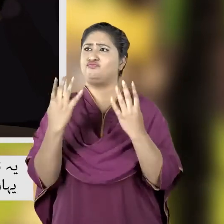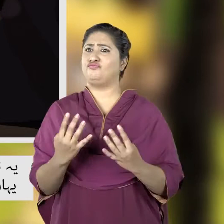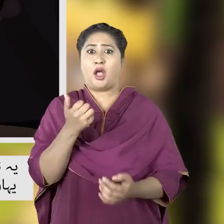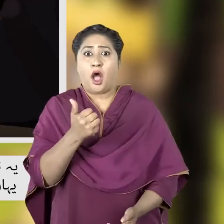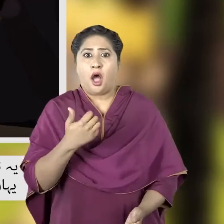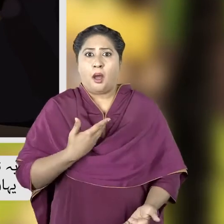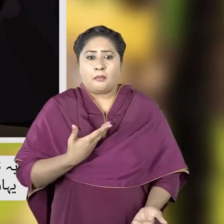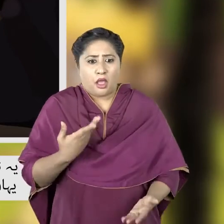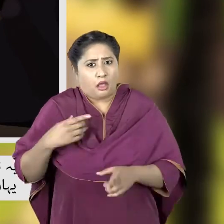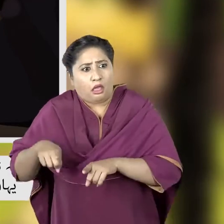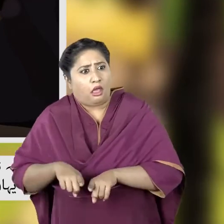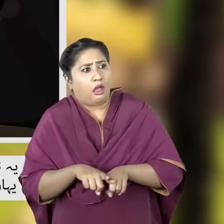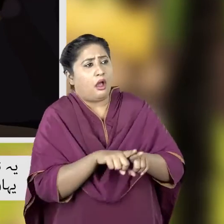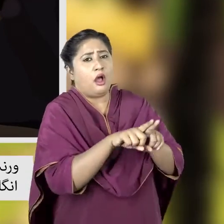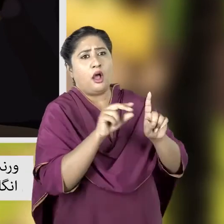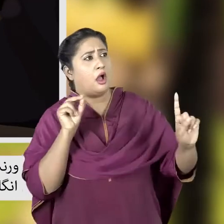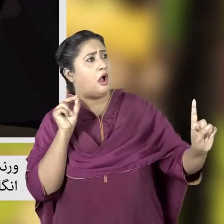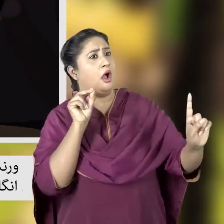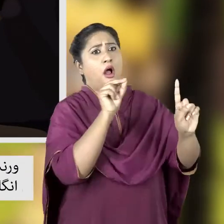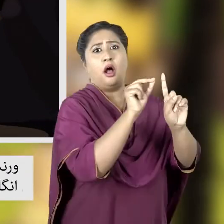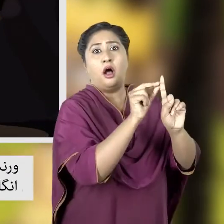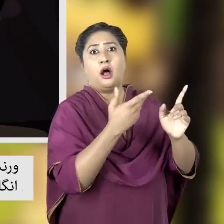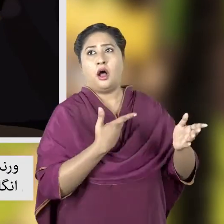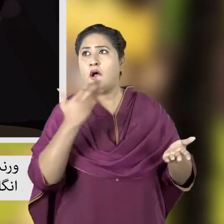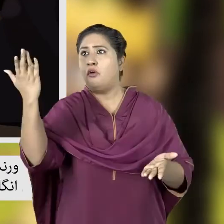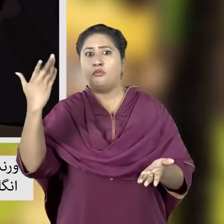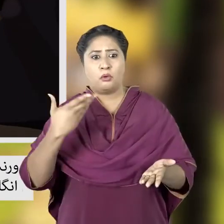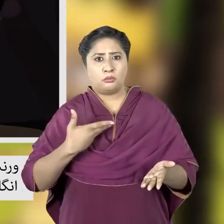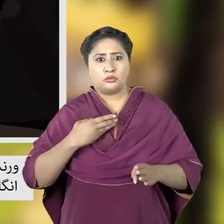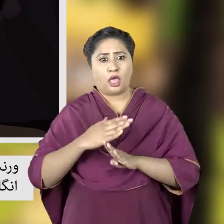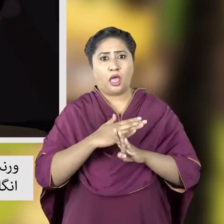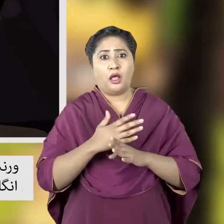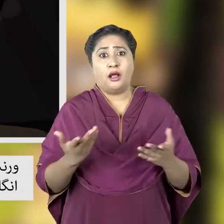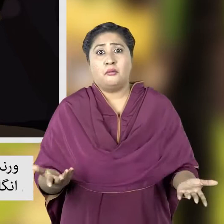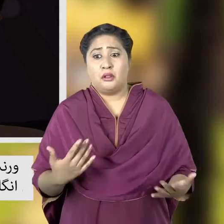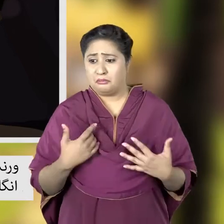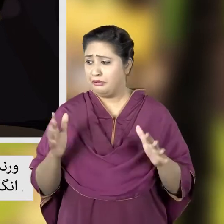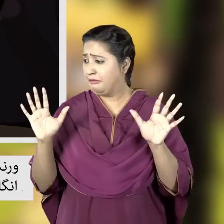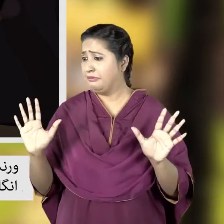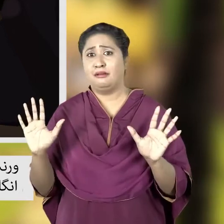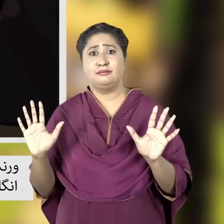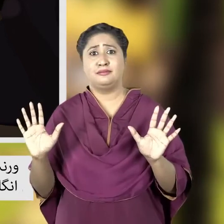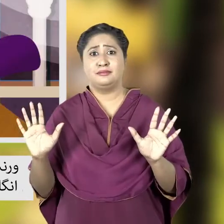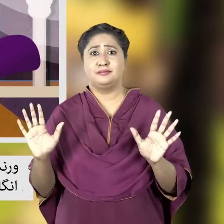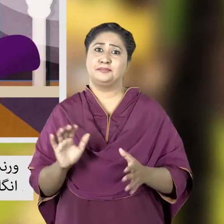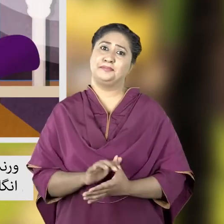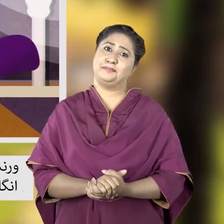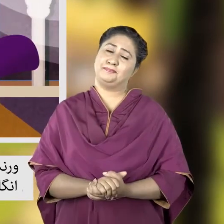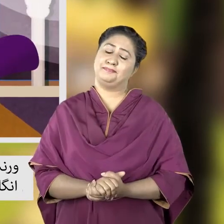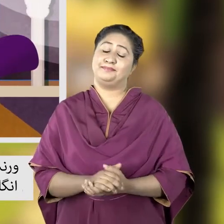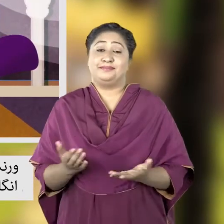نے مجھے ہاں قید کر لیا ورنہ میں آپ کے ساتھ شکار پر ہوتا اور میری دس انگلیاں ہیں